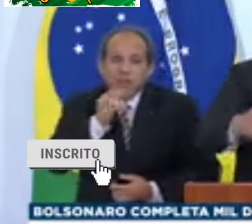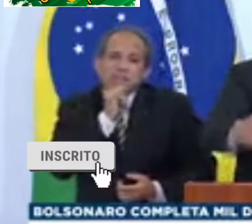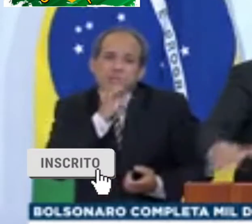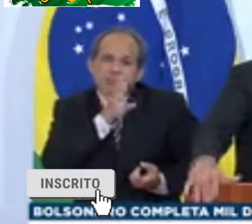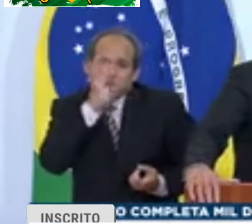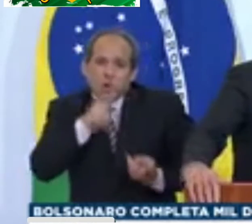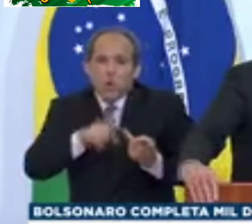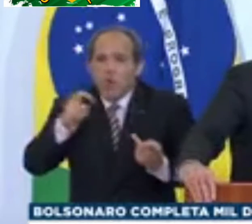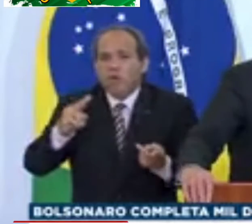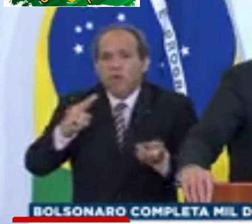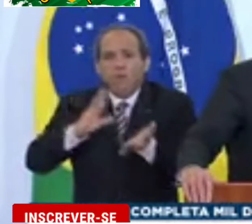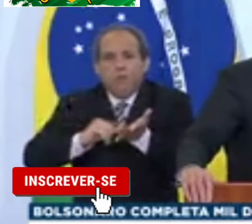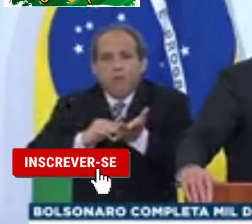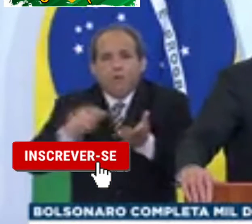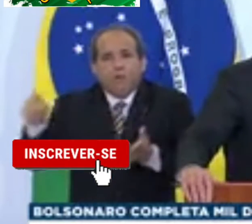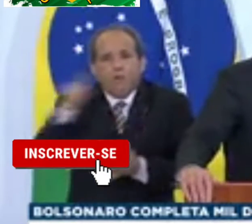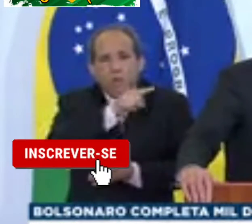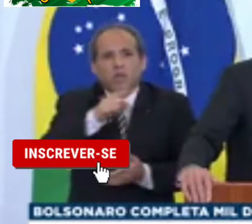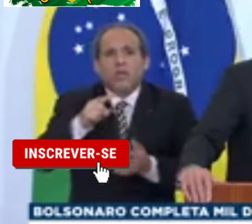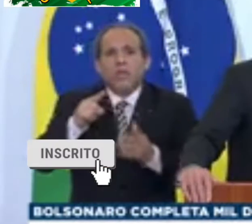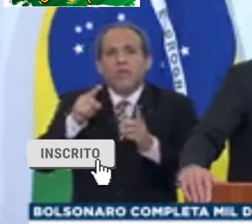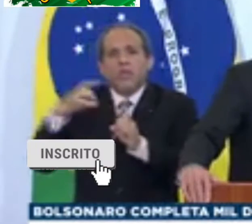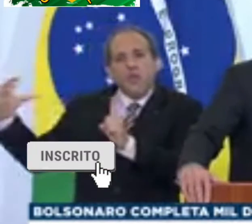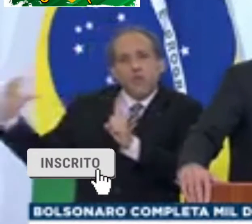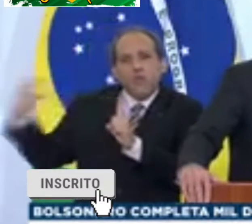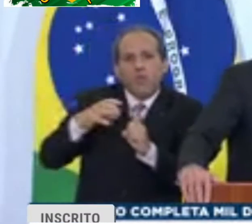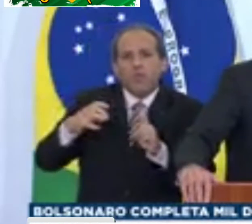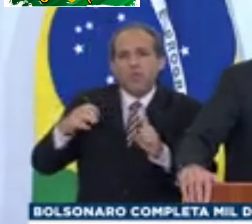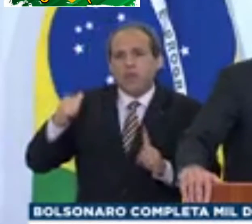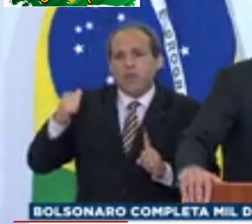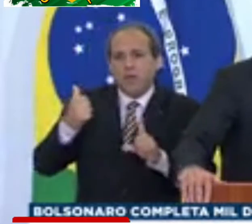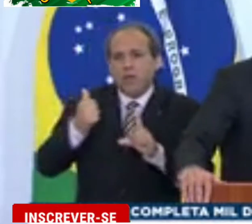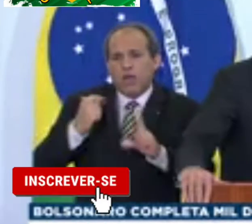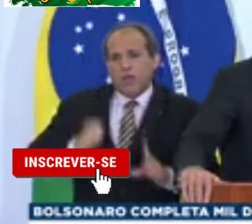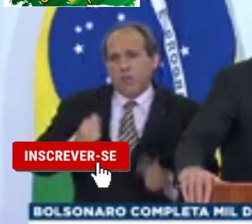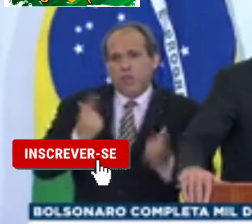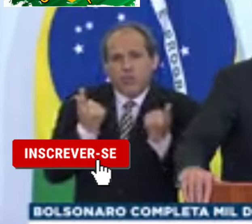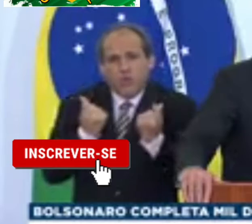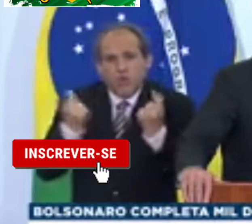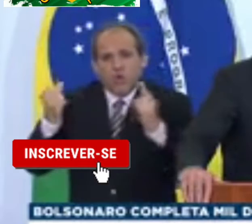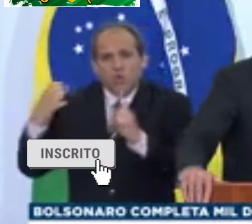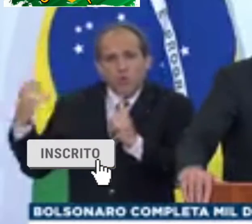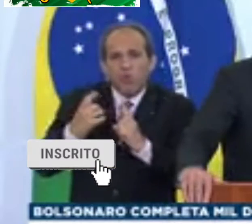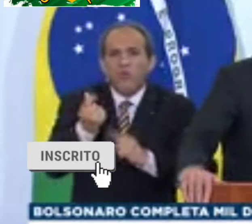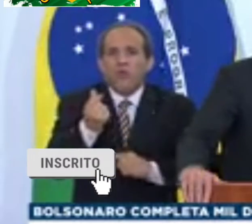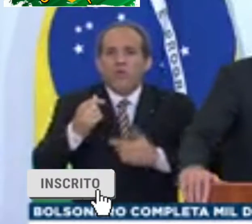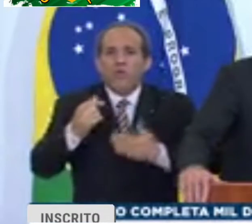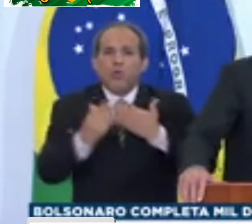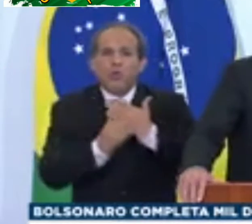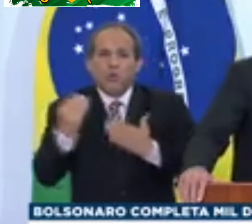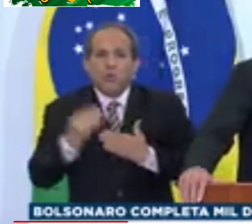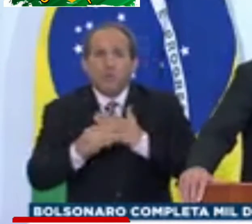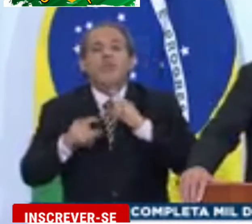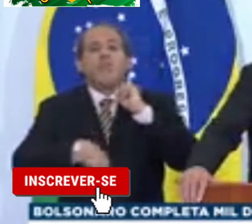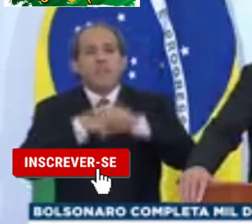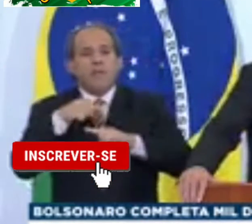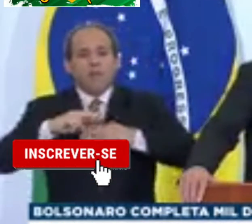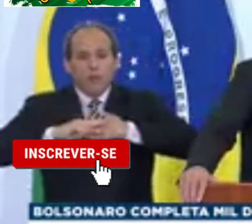ou distorcida, que é muito comum, mexe com a bolsa, mexe com o preço do dólar, aí vai nos